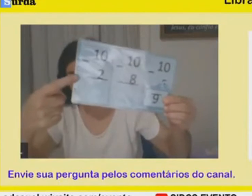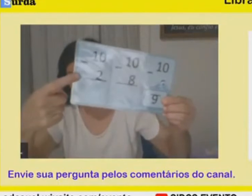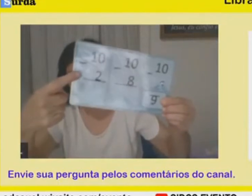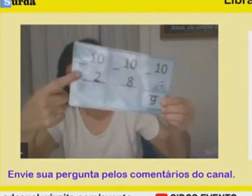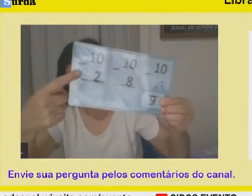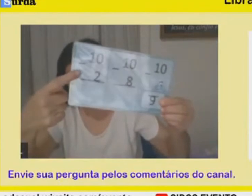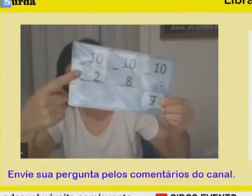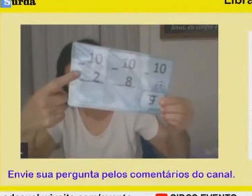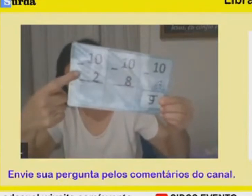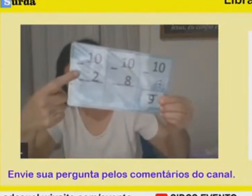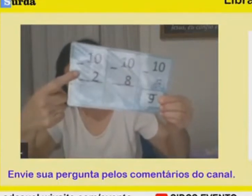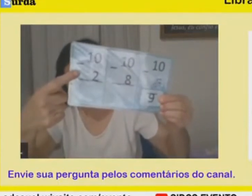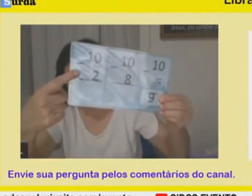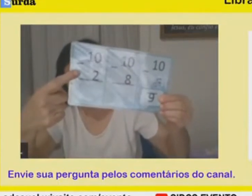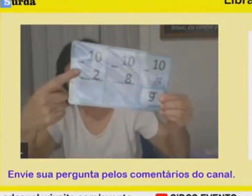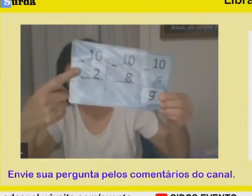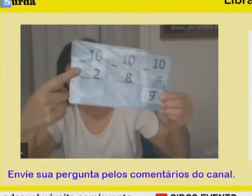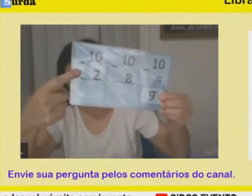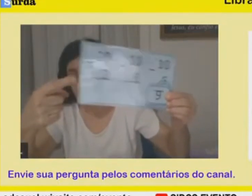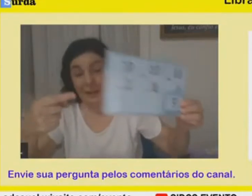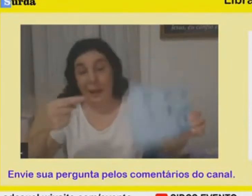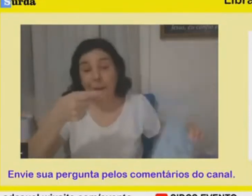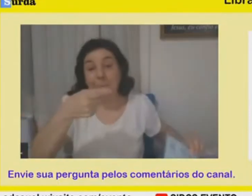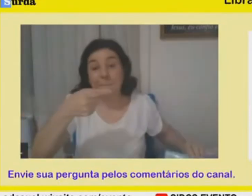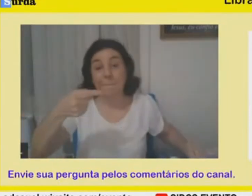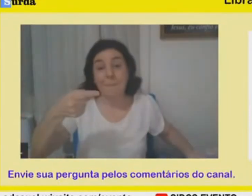Este outro para trabalhar subtração.